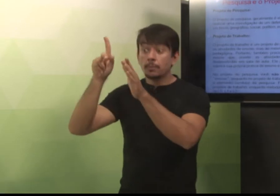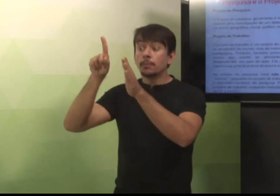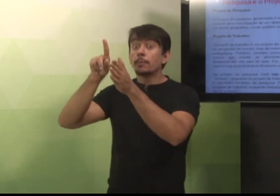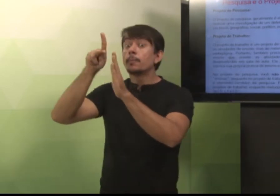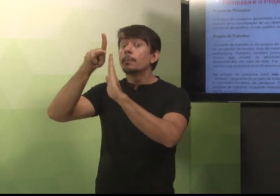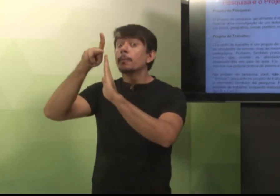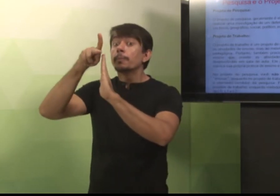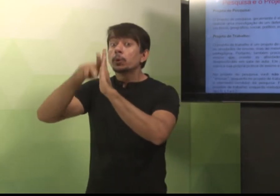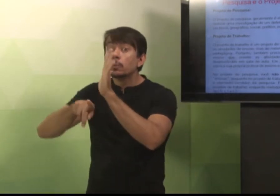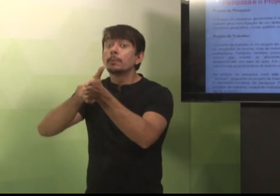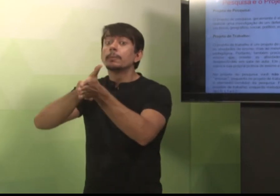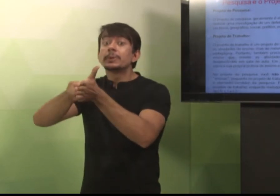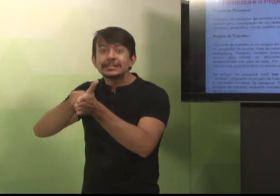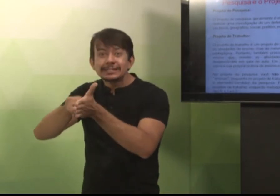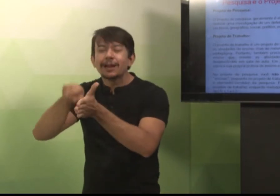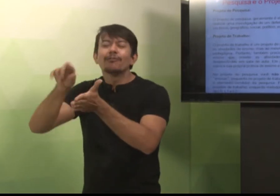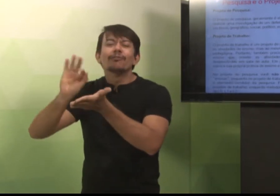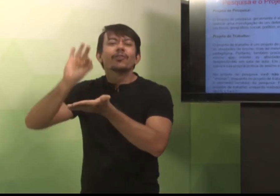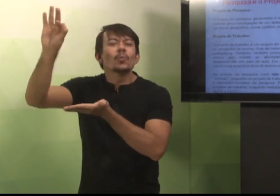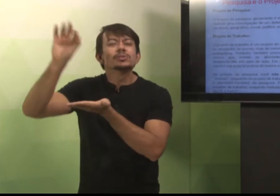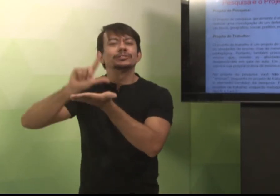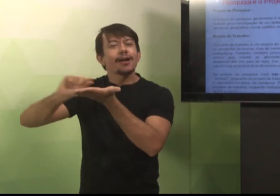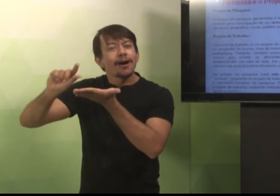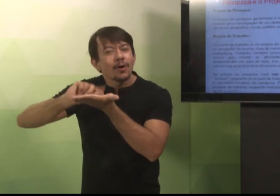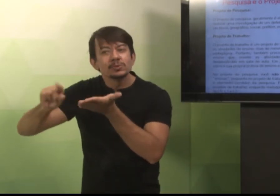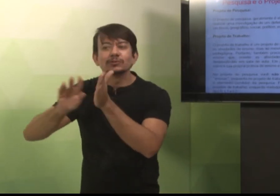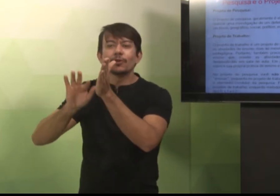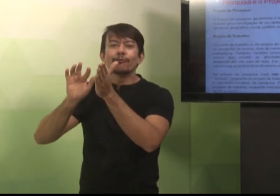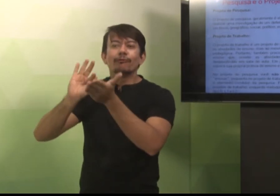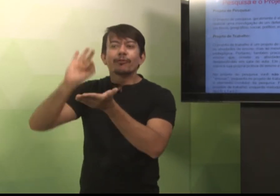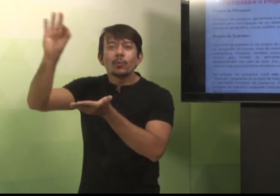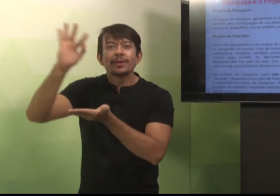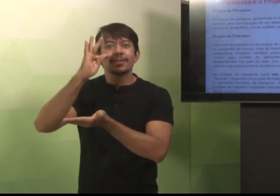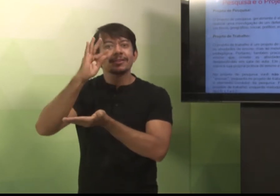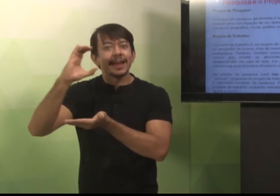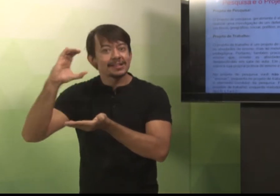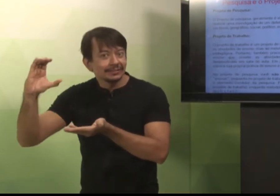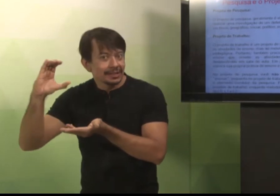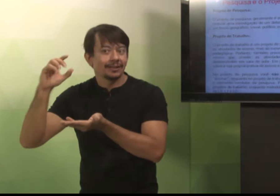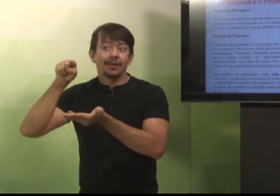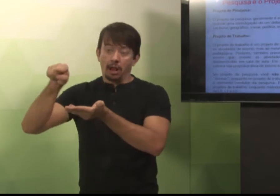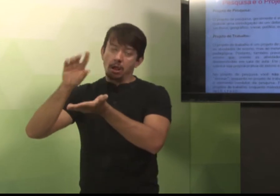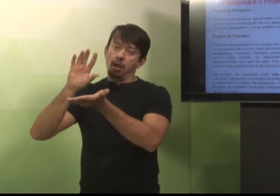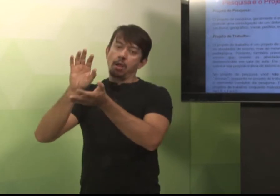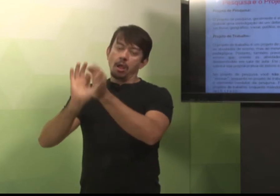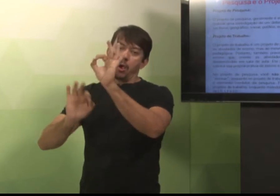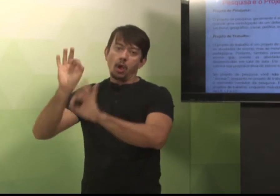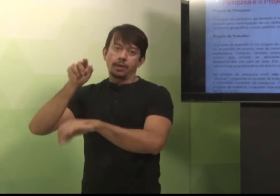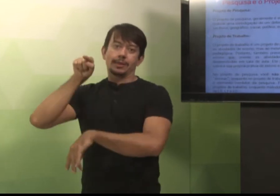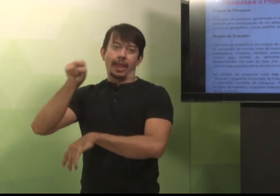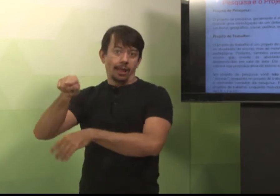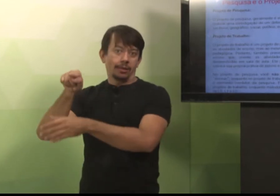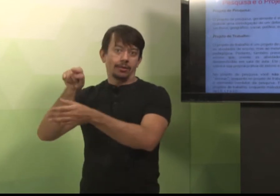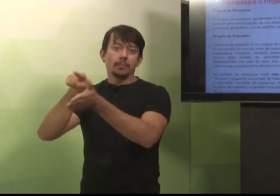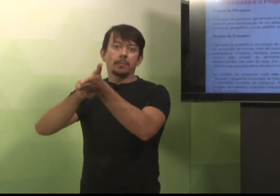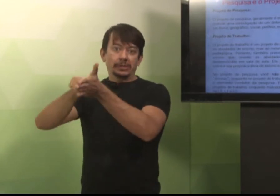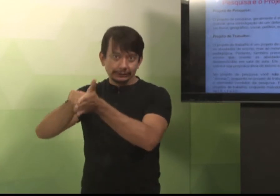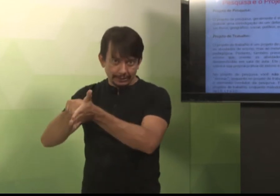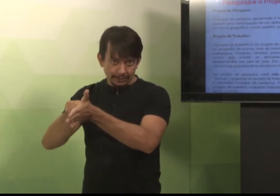bem clara sobre o projeto de pesquisa, sobre a organização de artigos que vocês utilizarão no próprio TCC,